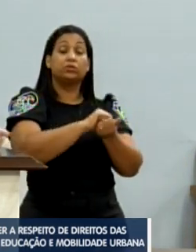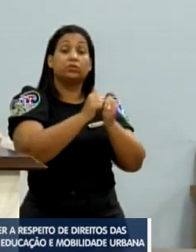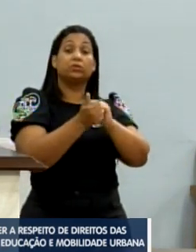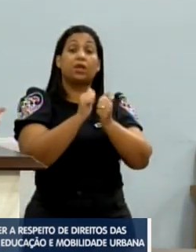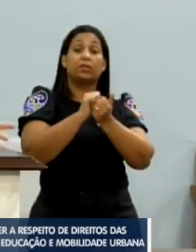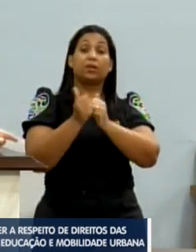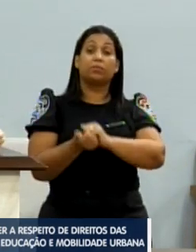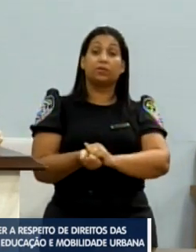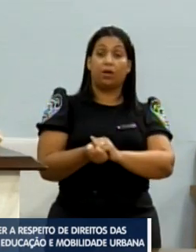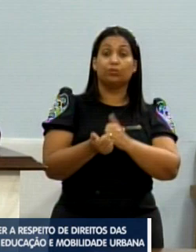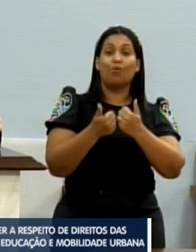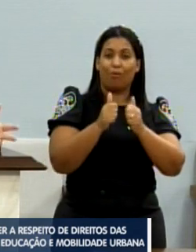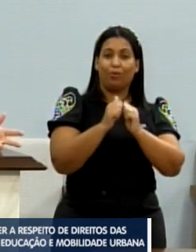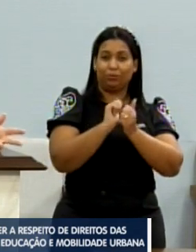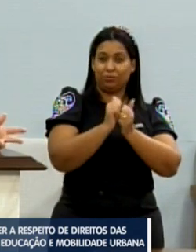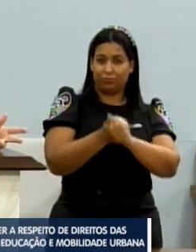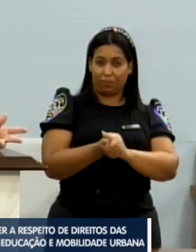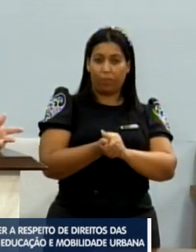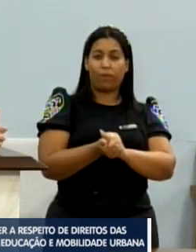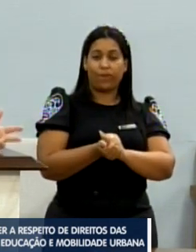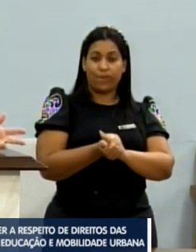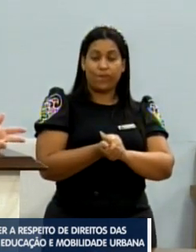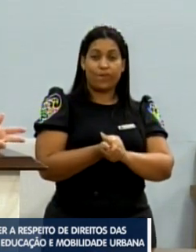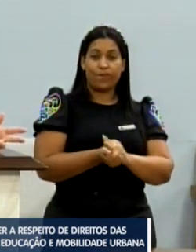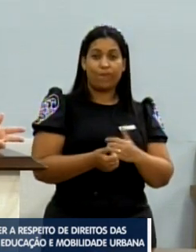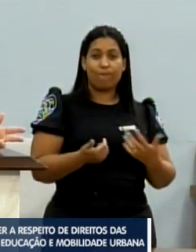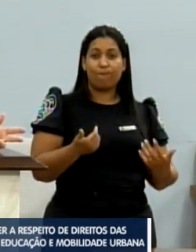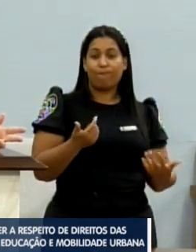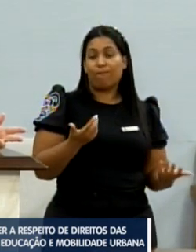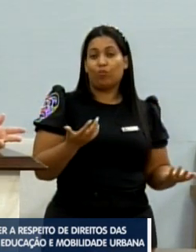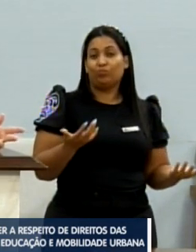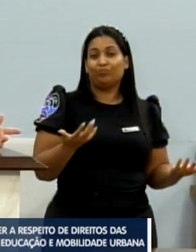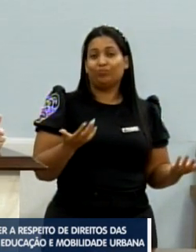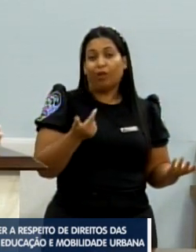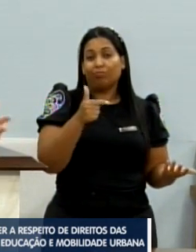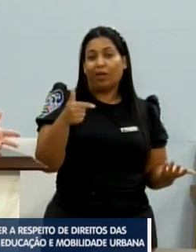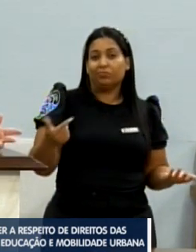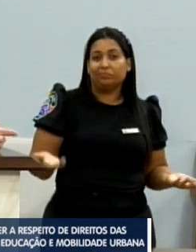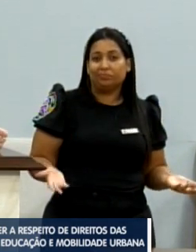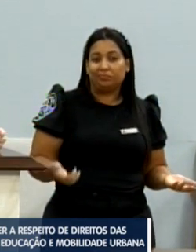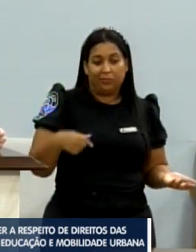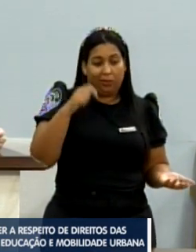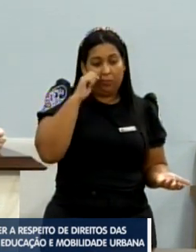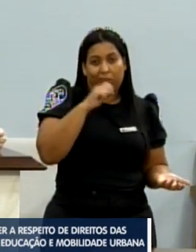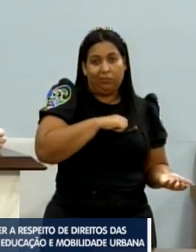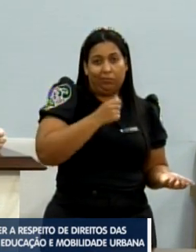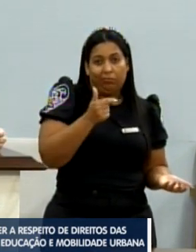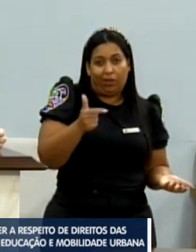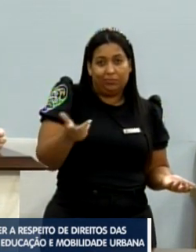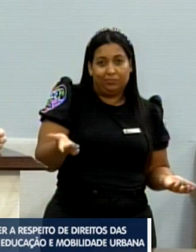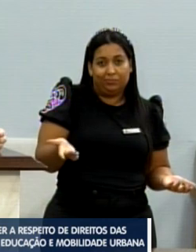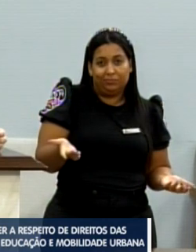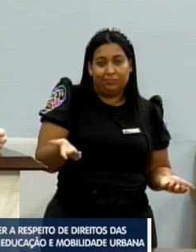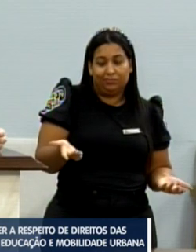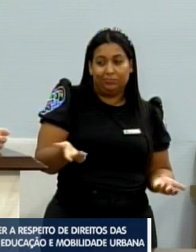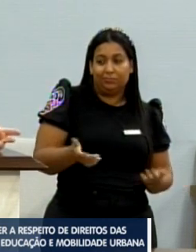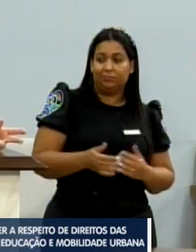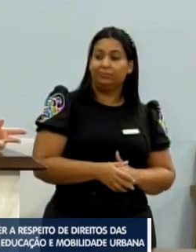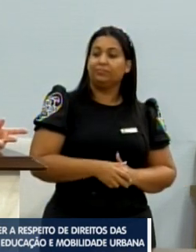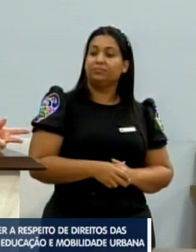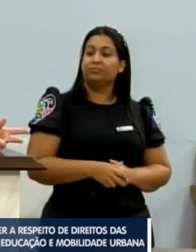com deficiência, pessoas autistas, pessoas com mobilidade reduzida. O município não tem isso. O município não tem isso.